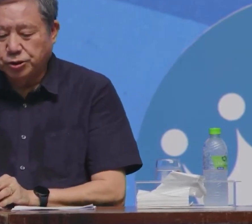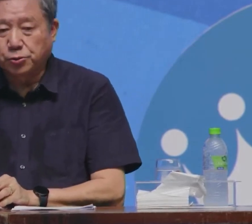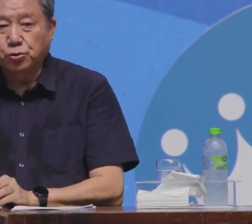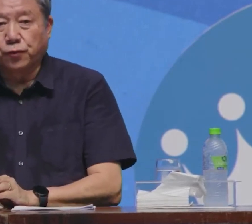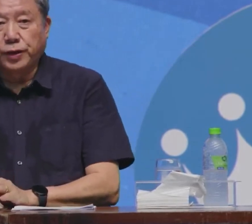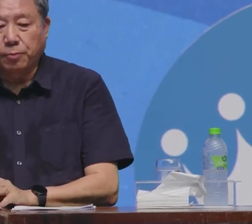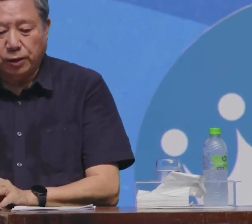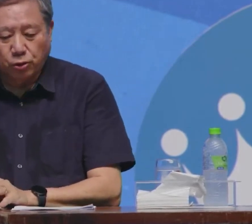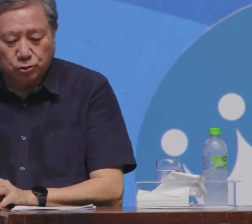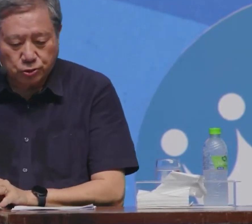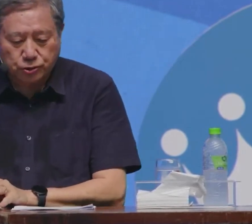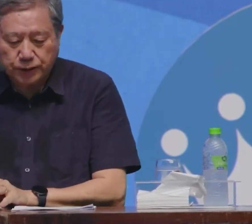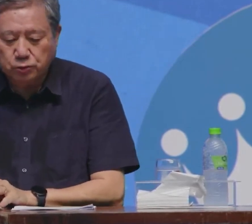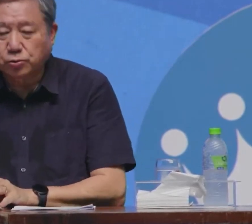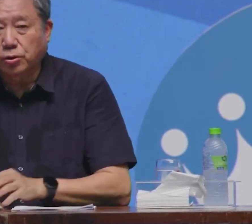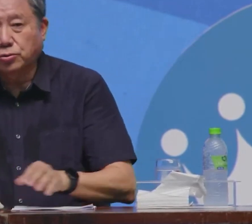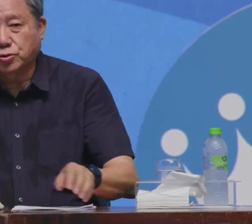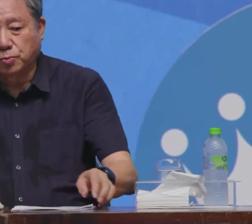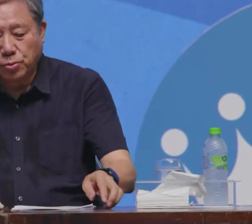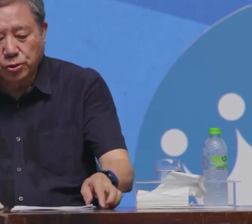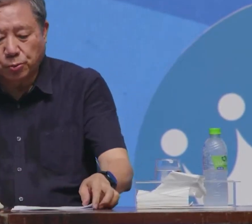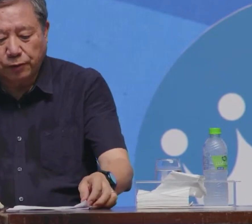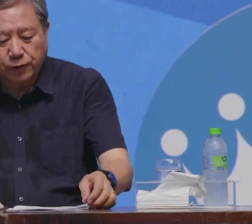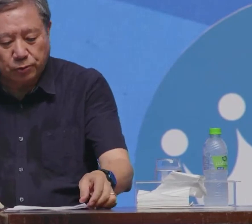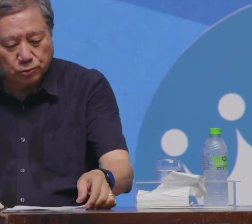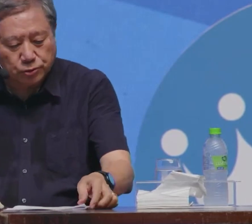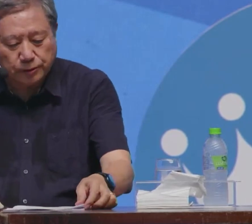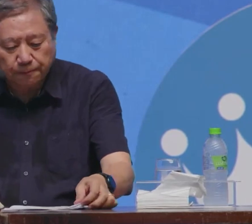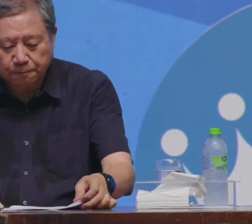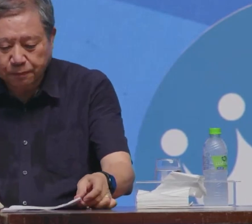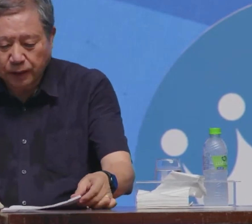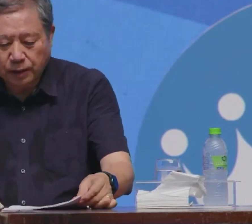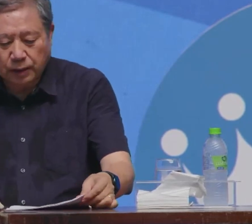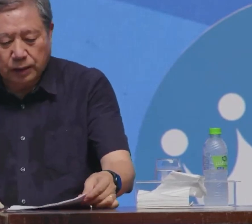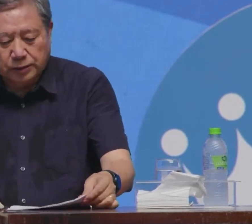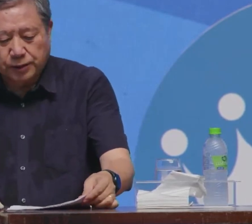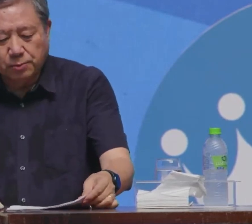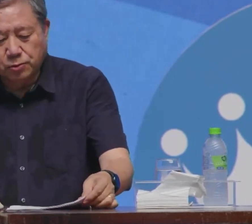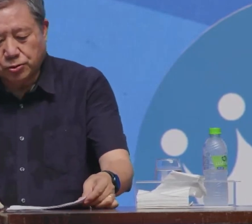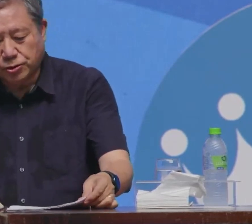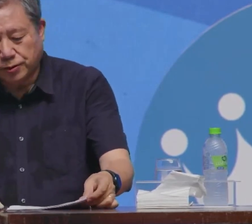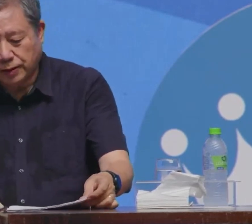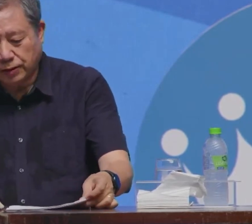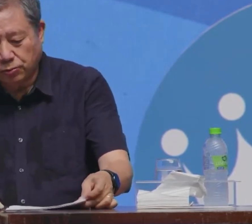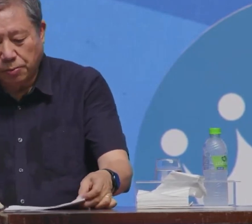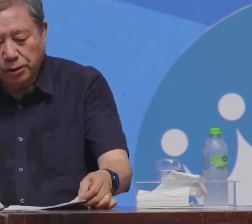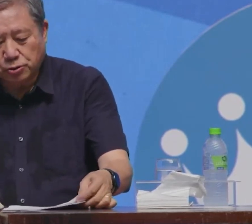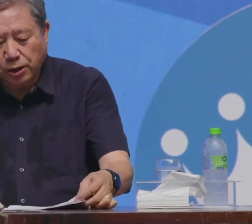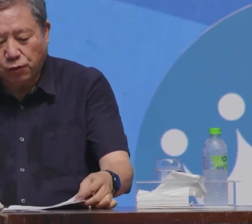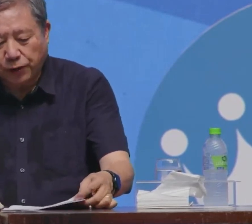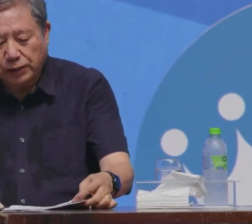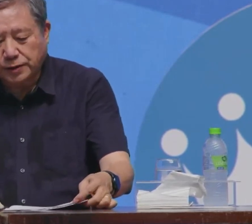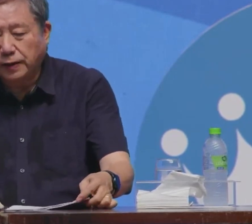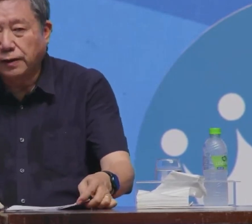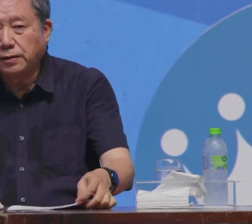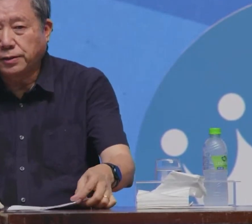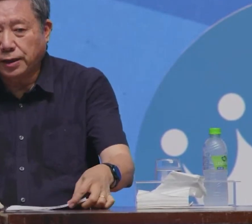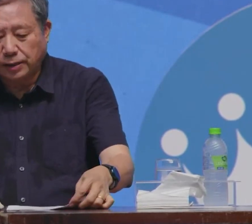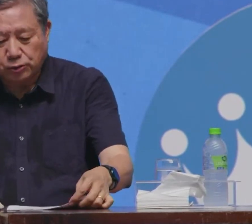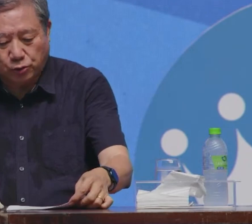do Instituto Vida para Todos. Sejam todos muito bem-vindos. Estamos no meio de uma